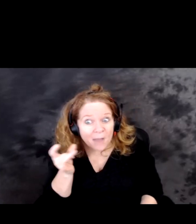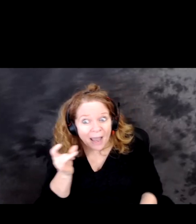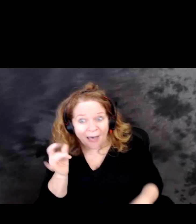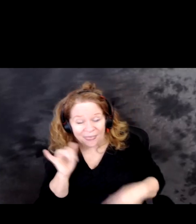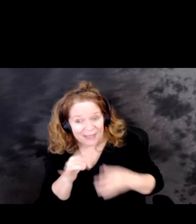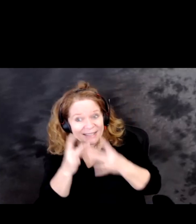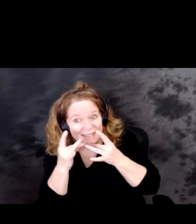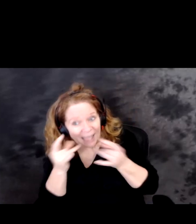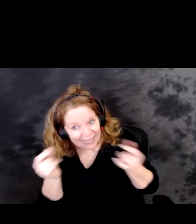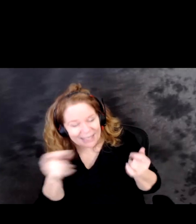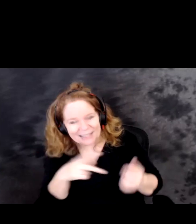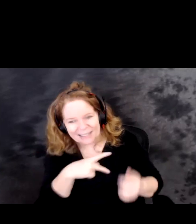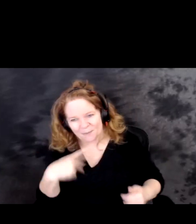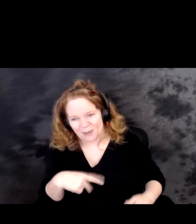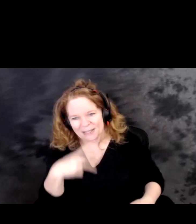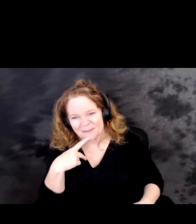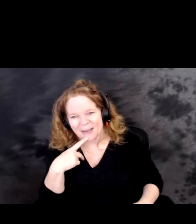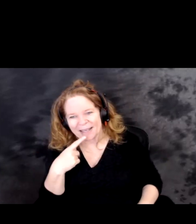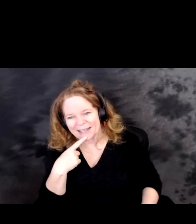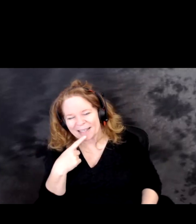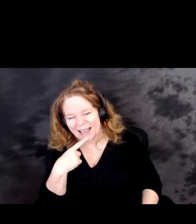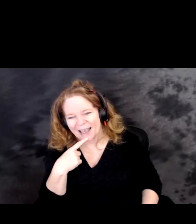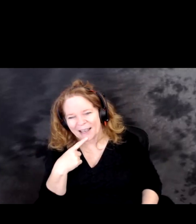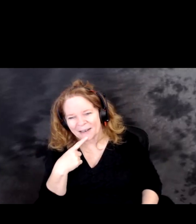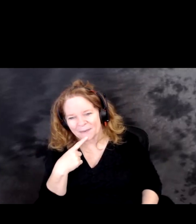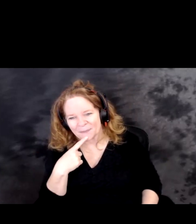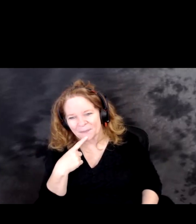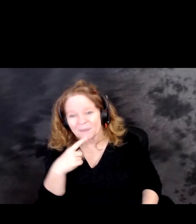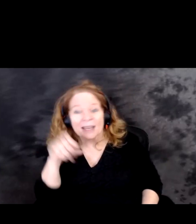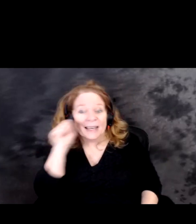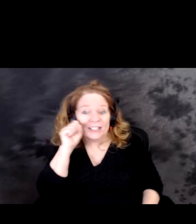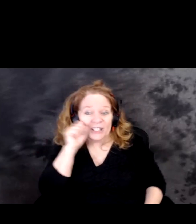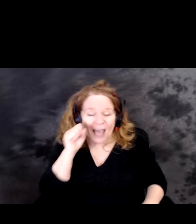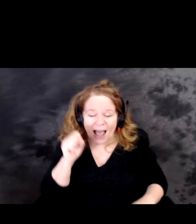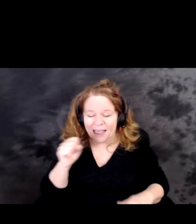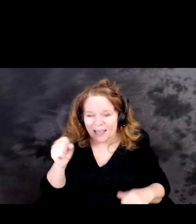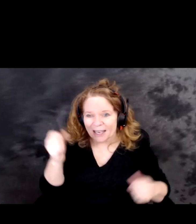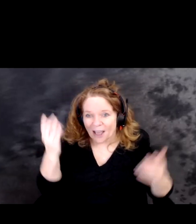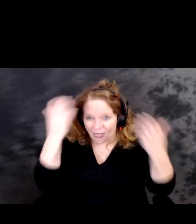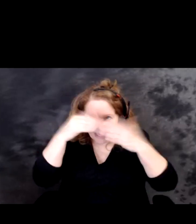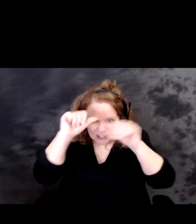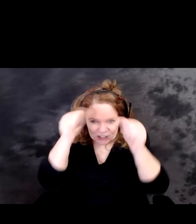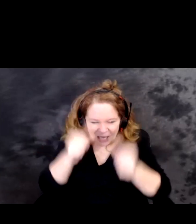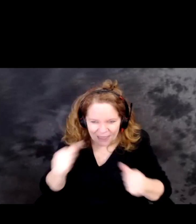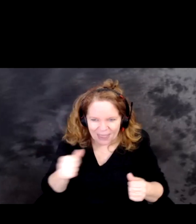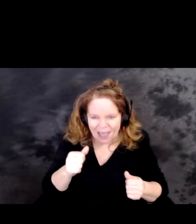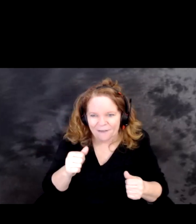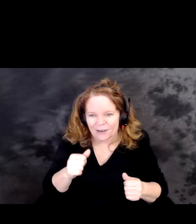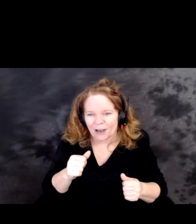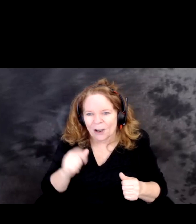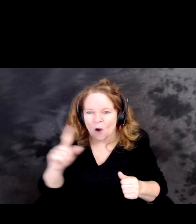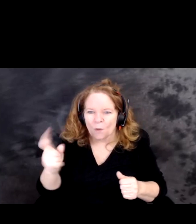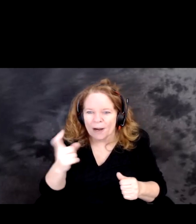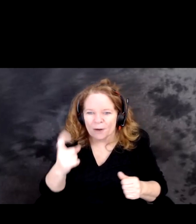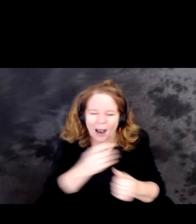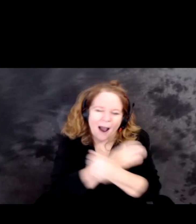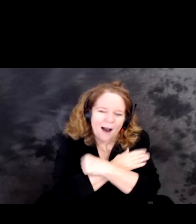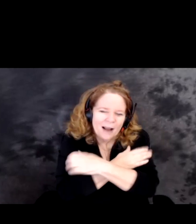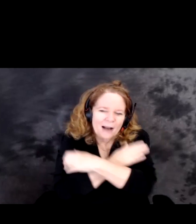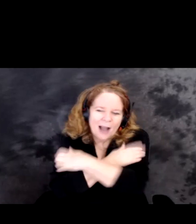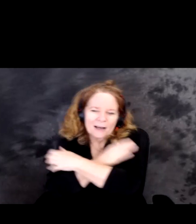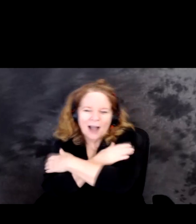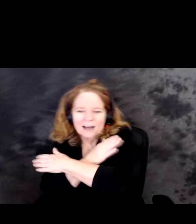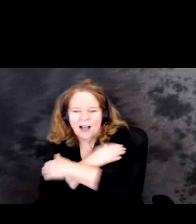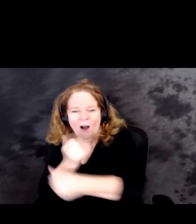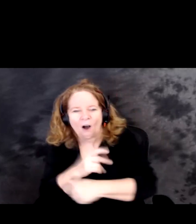Esta sabe tan sabrosa, dijo la princesa Peggy. La abeja Shelly zumbaba alrededor de